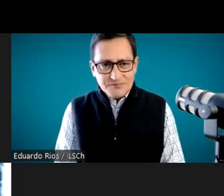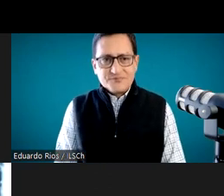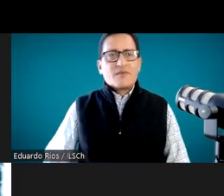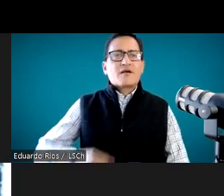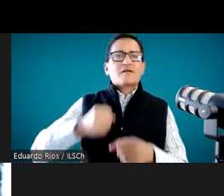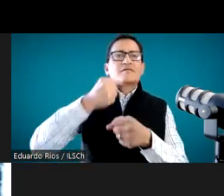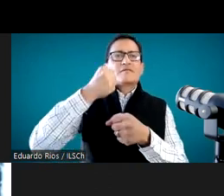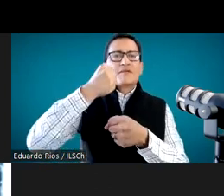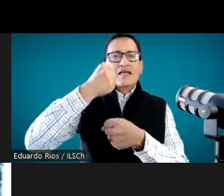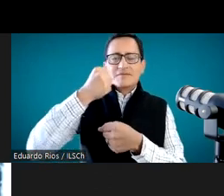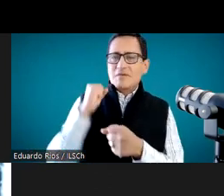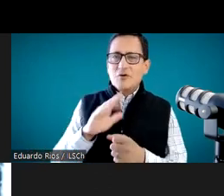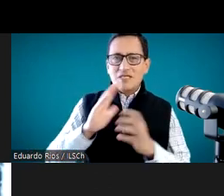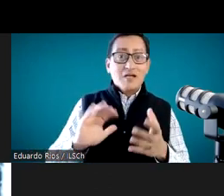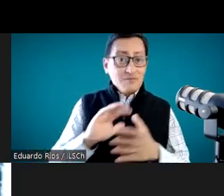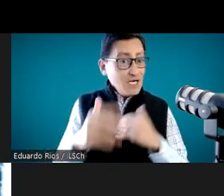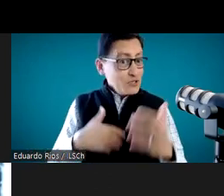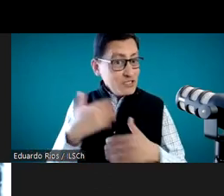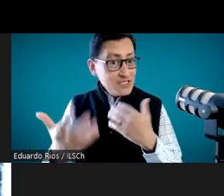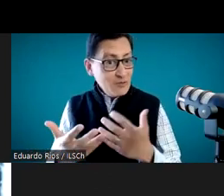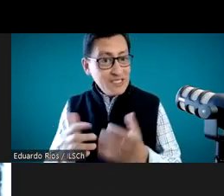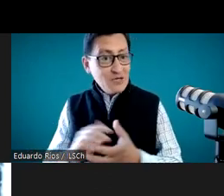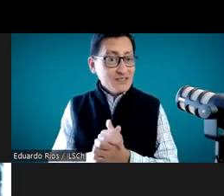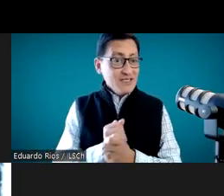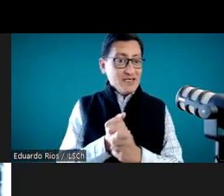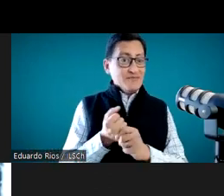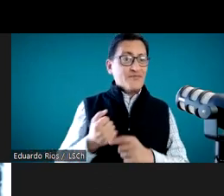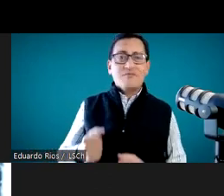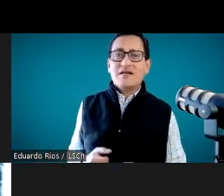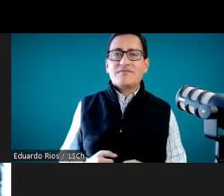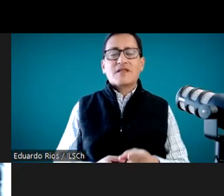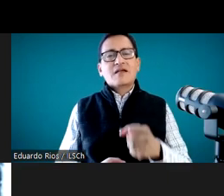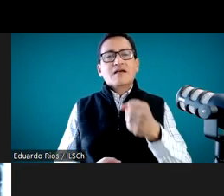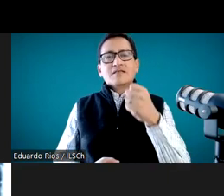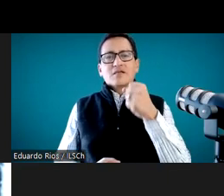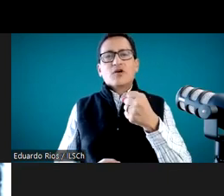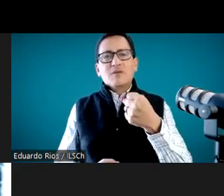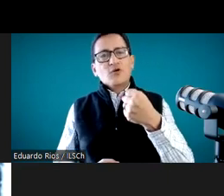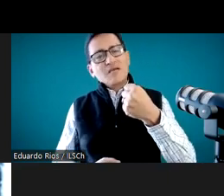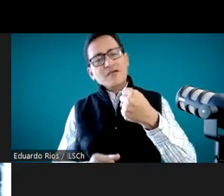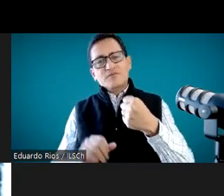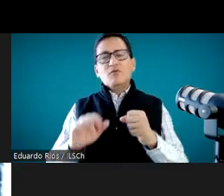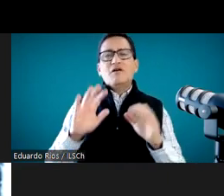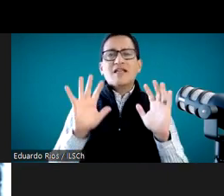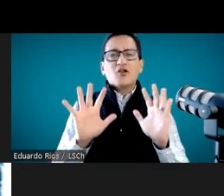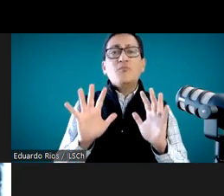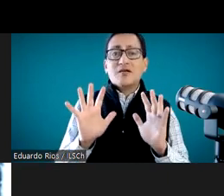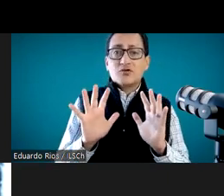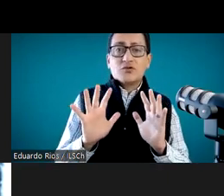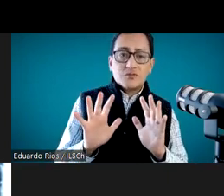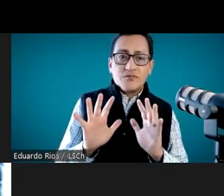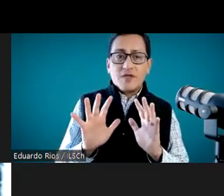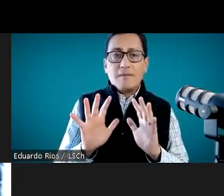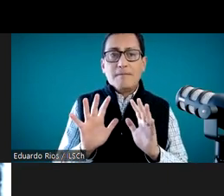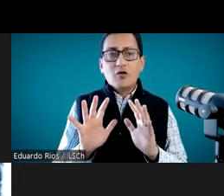social. Mira, vamos a ir aprovechando, tiro a vender alguna seña. Mira, si colocamos nuestra mano, vamos a hablar de dos